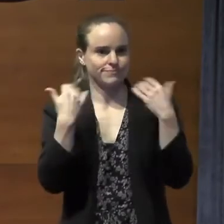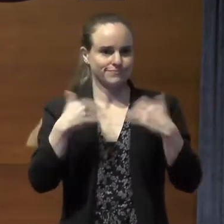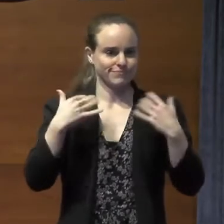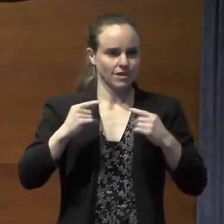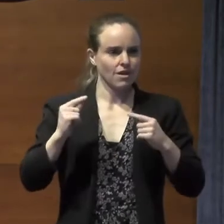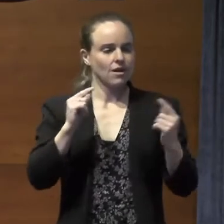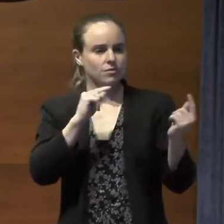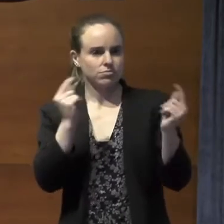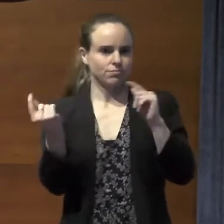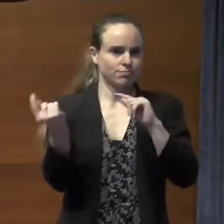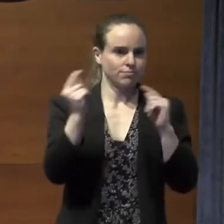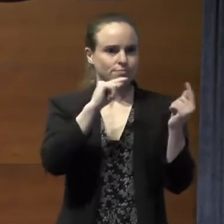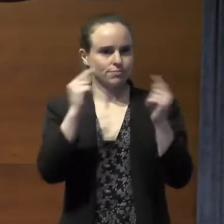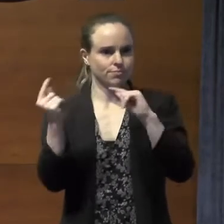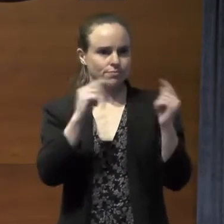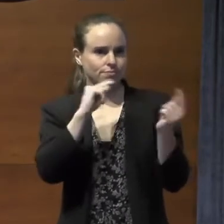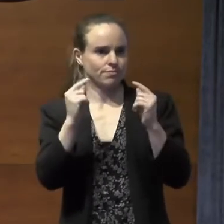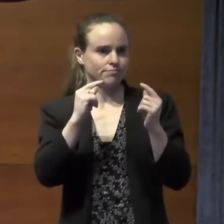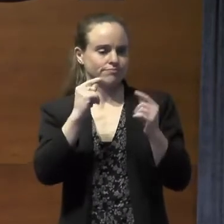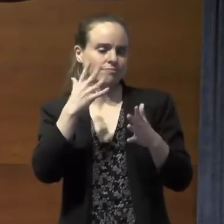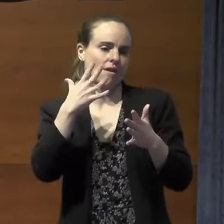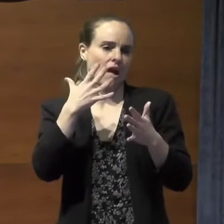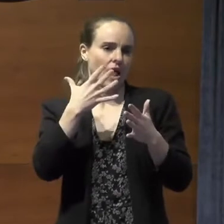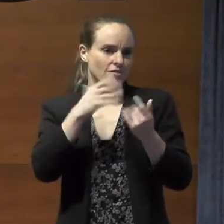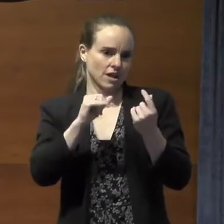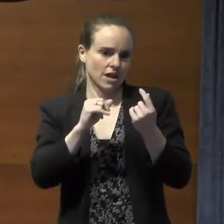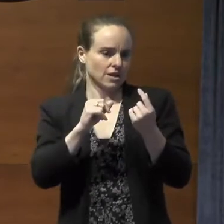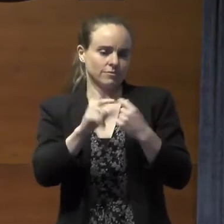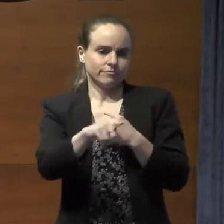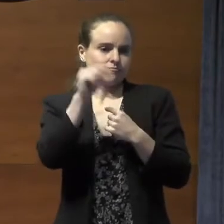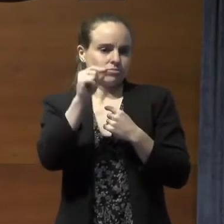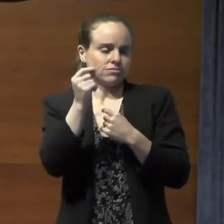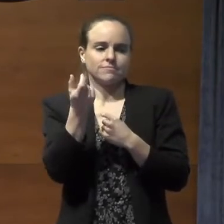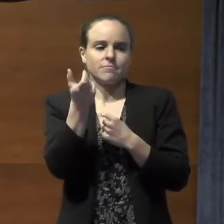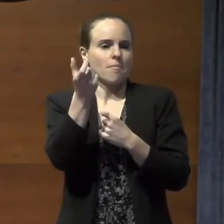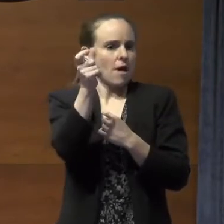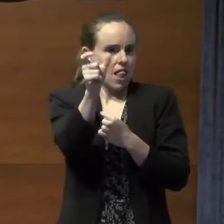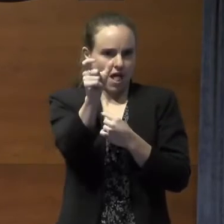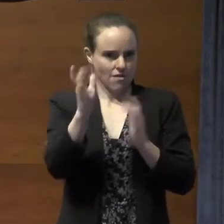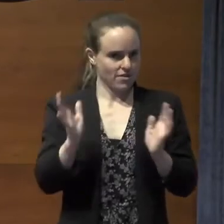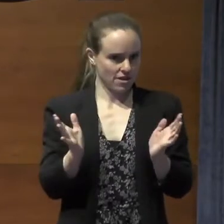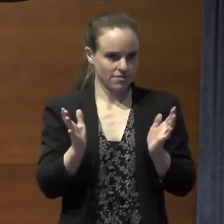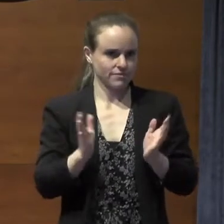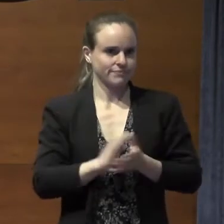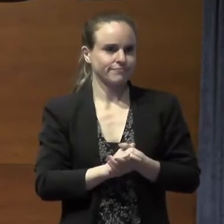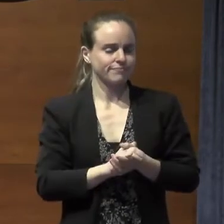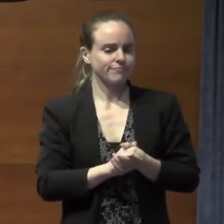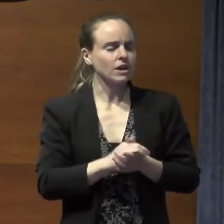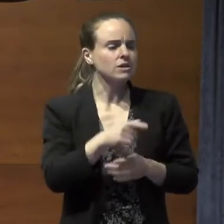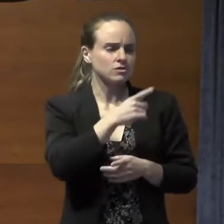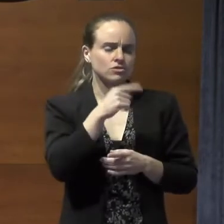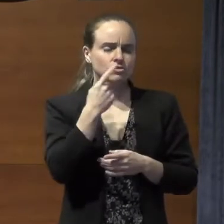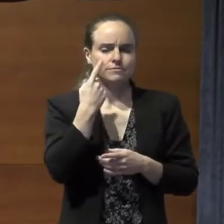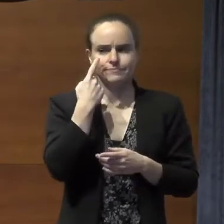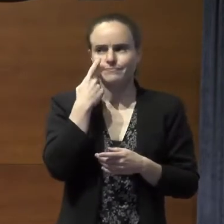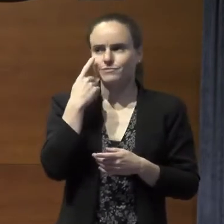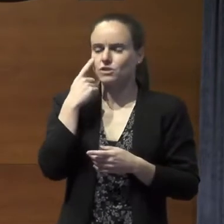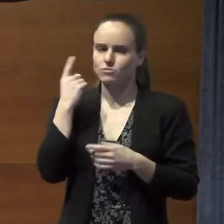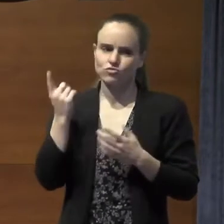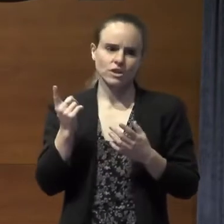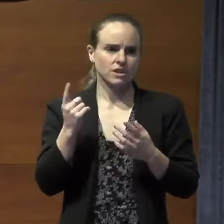discutiendo el diseño de este cuestionario, percibimos que había